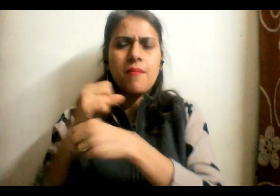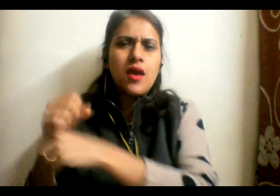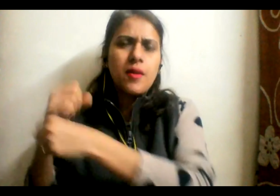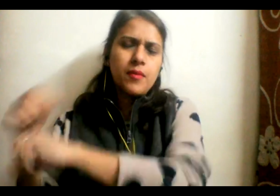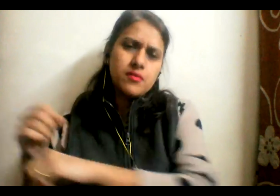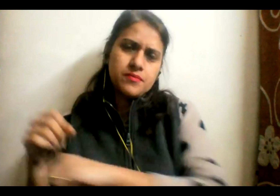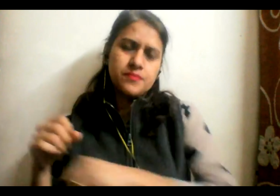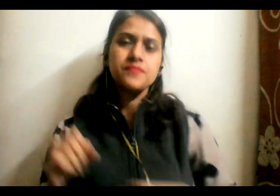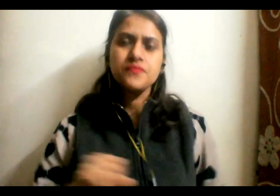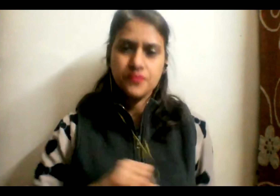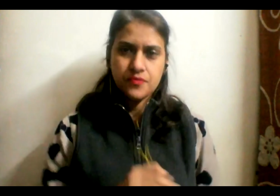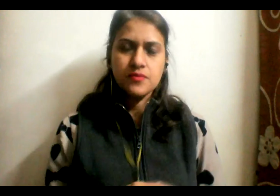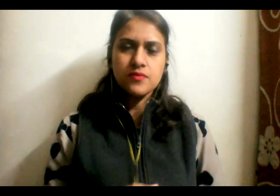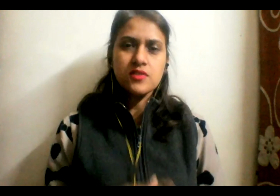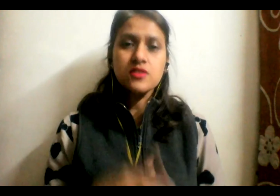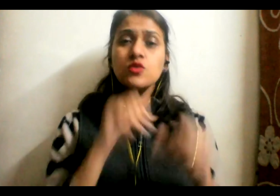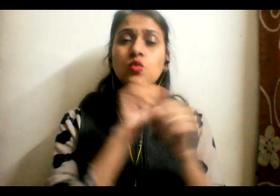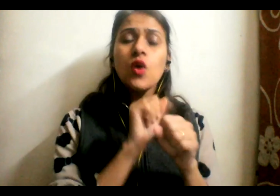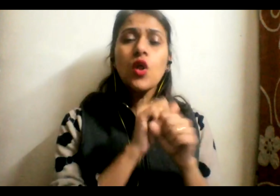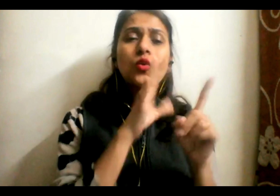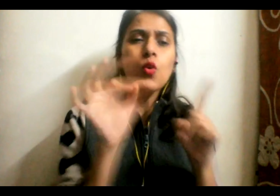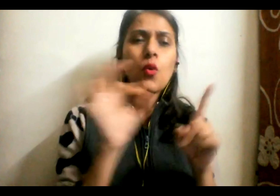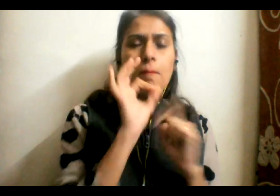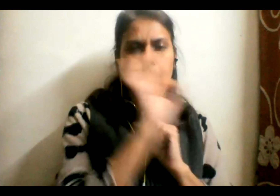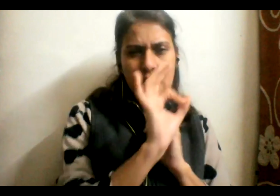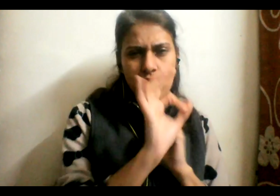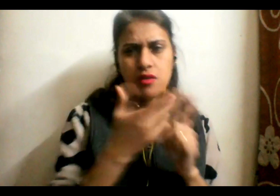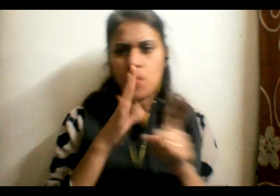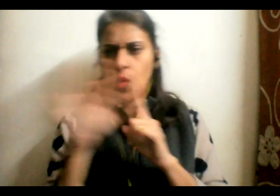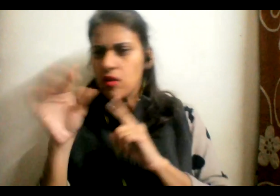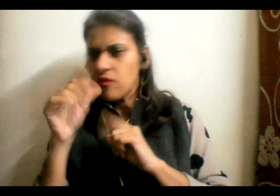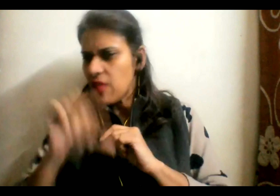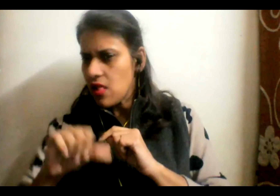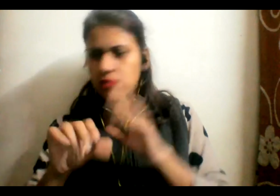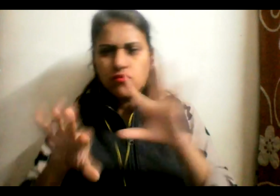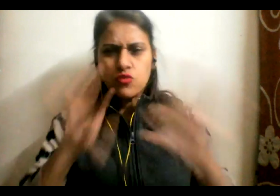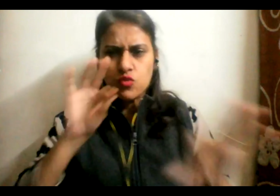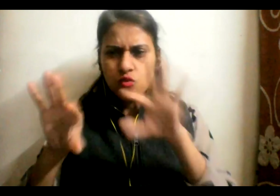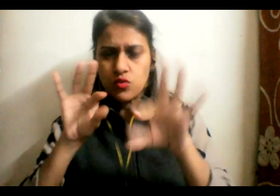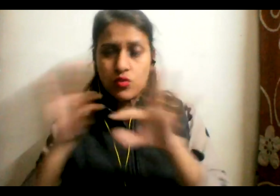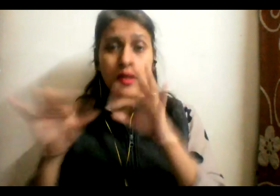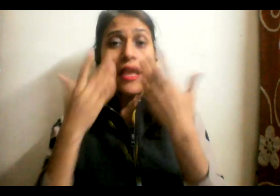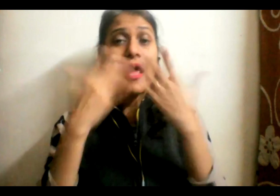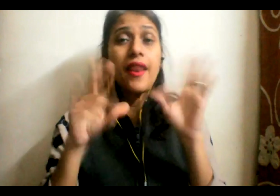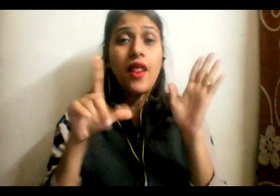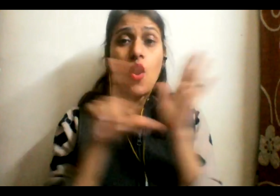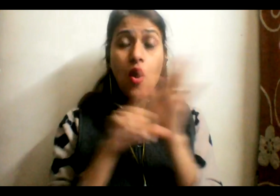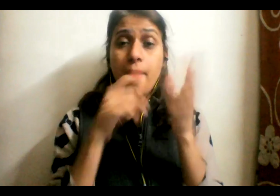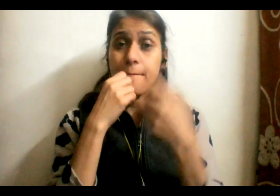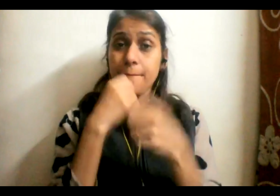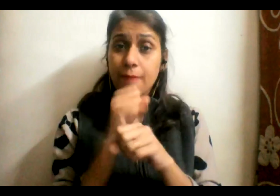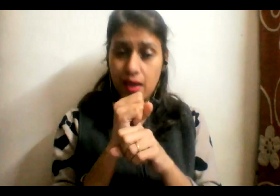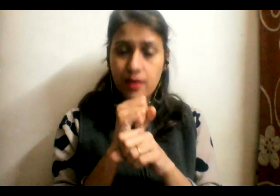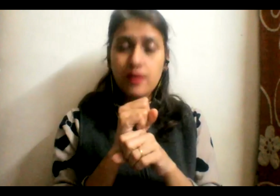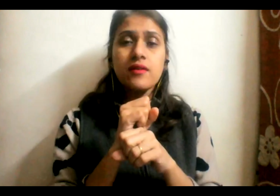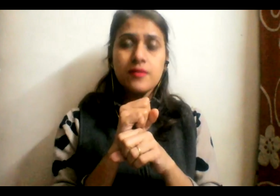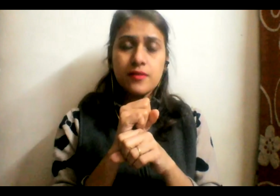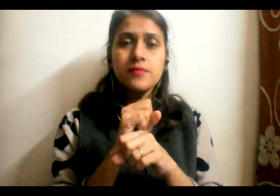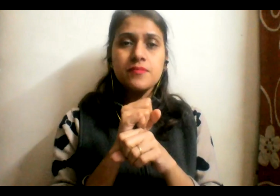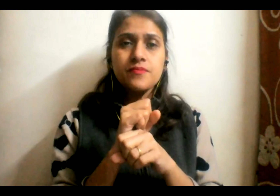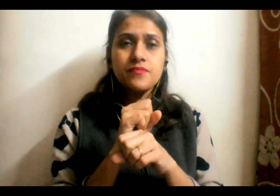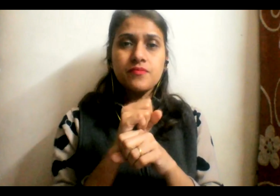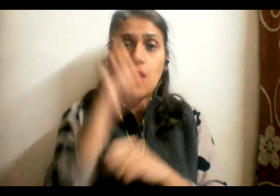विल वर्क, व्हाट मे नॉट वर्क. कि कोई भी लॉ जब बनता है ना, तो उस लॉ को केवल